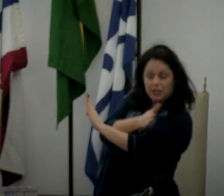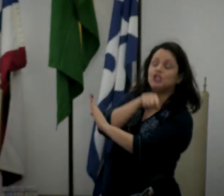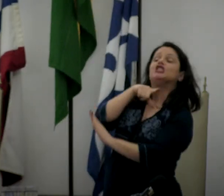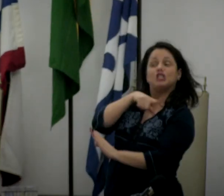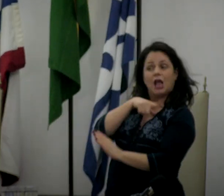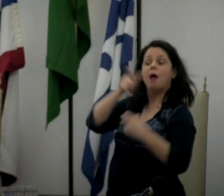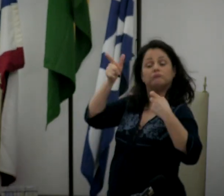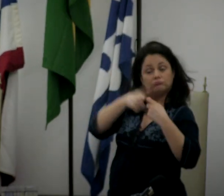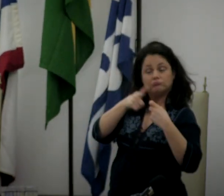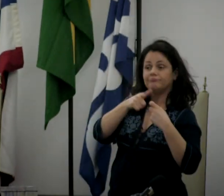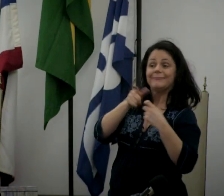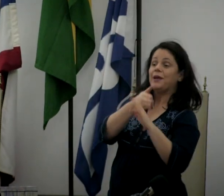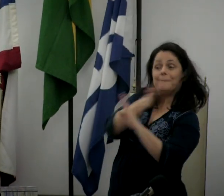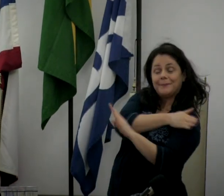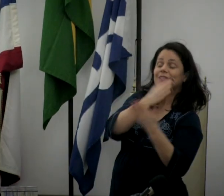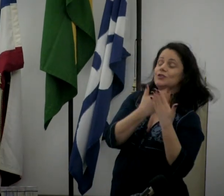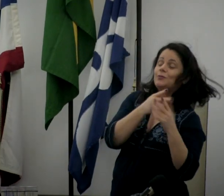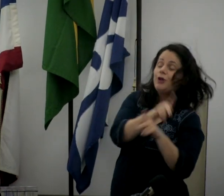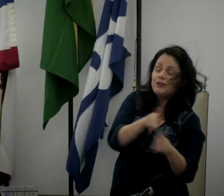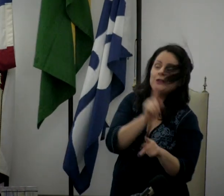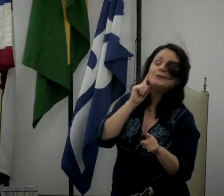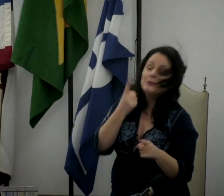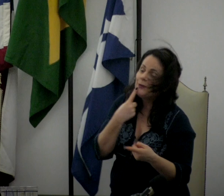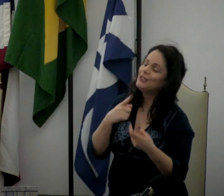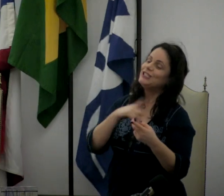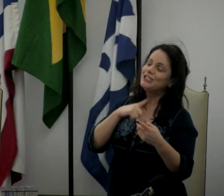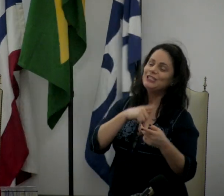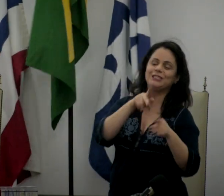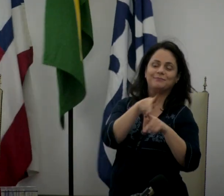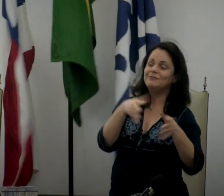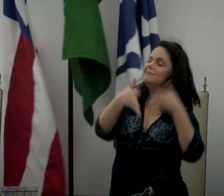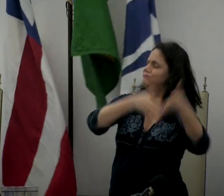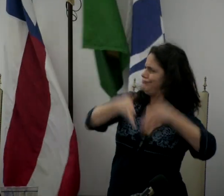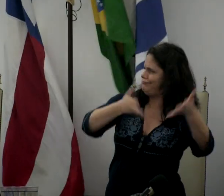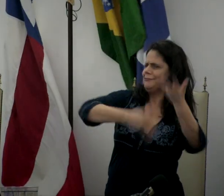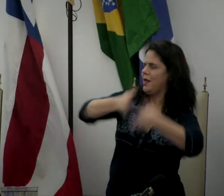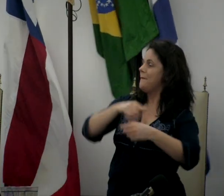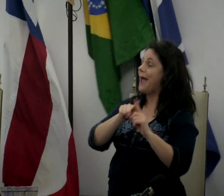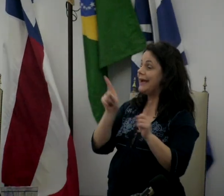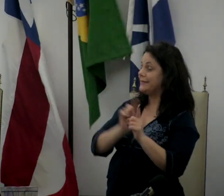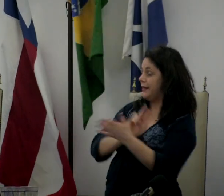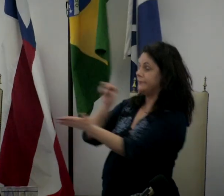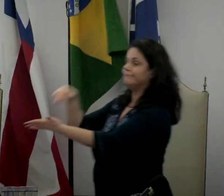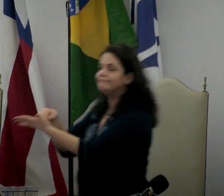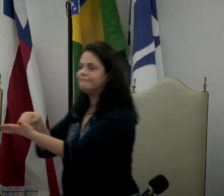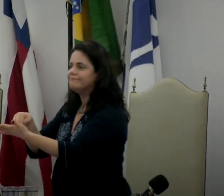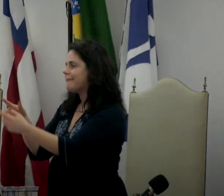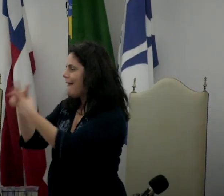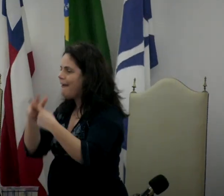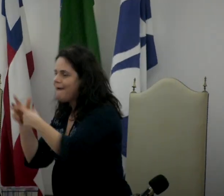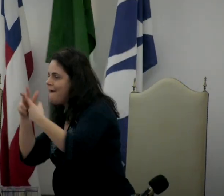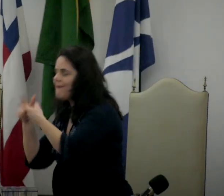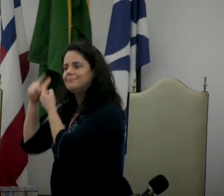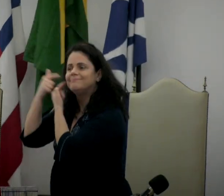Então, esse médico, anterior a esse médico, Itar, existiam professores surdos e usuários de língua de sinais,